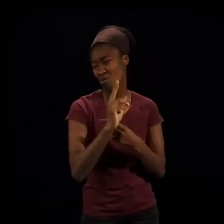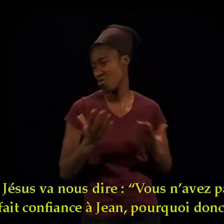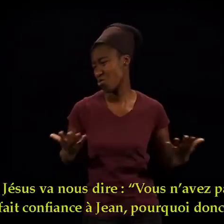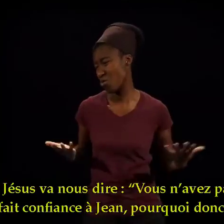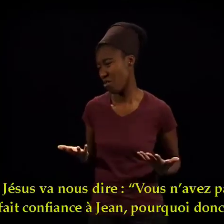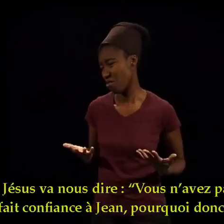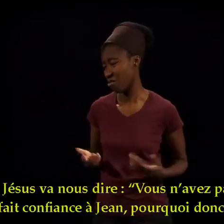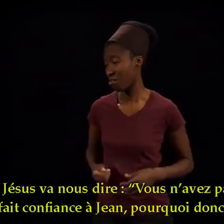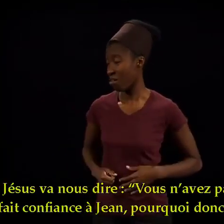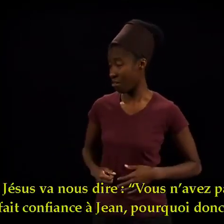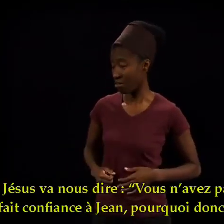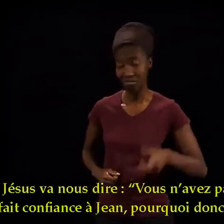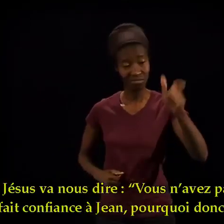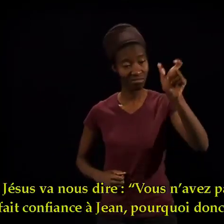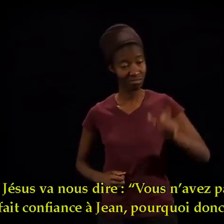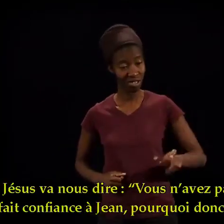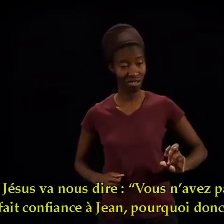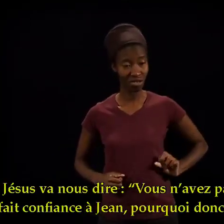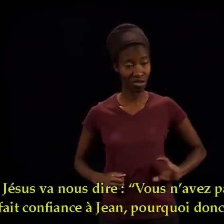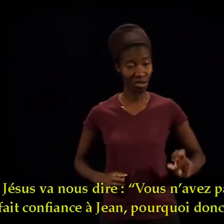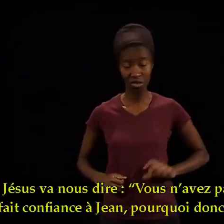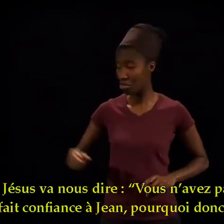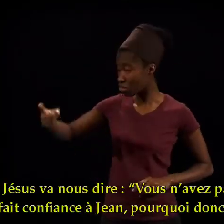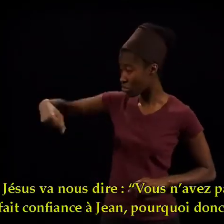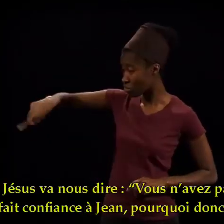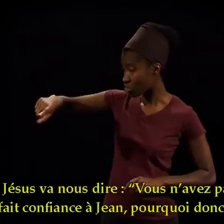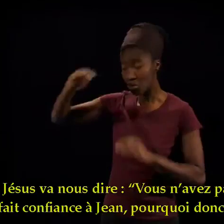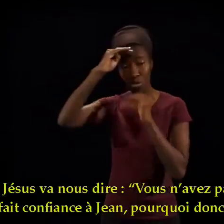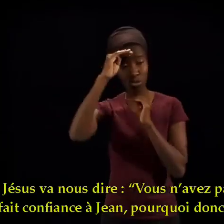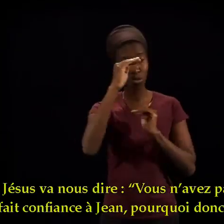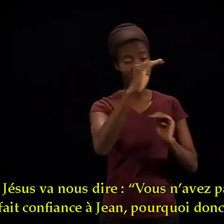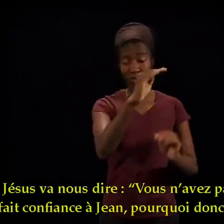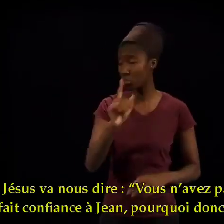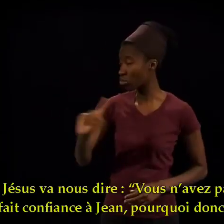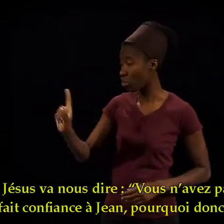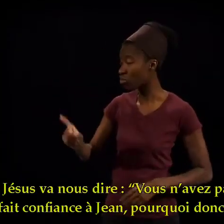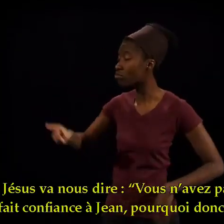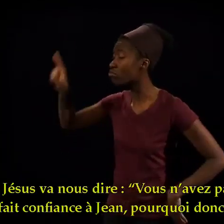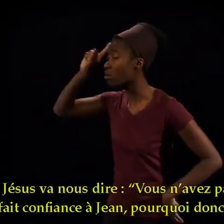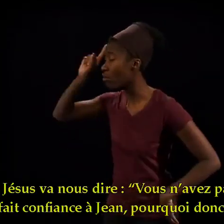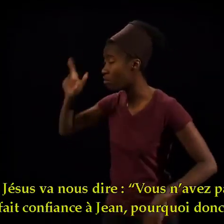Jésus va nous dire, « Vous n'avez pas fait confiance à Jean, pourquoi donc ?»